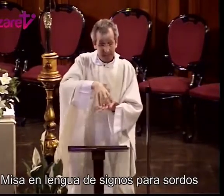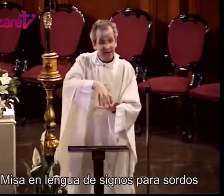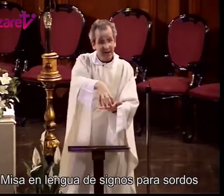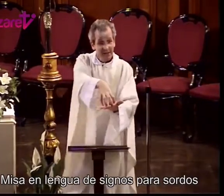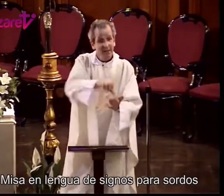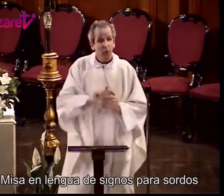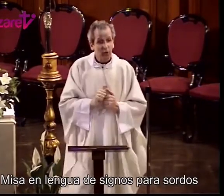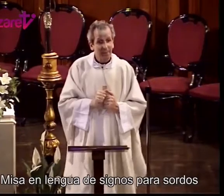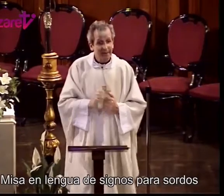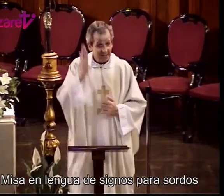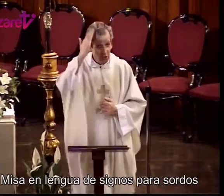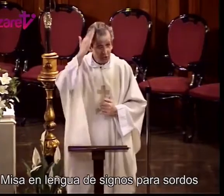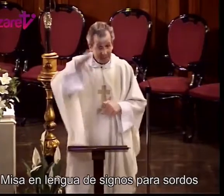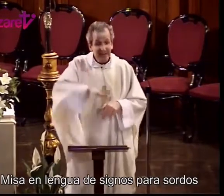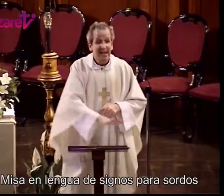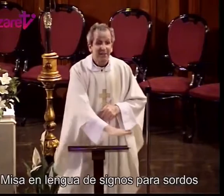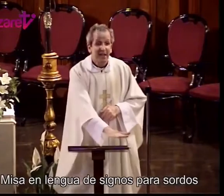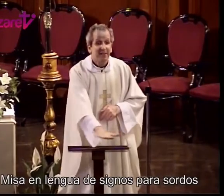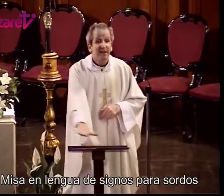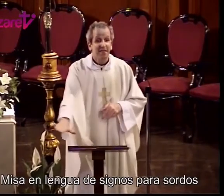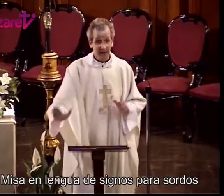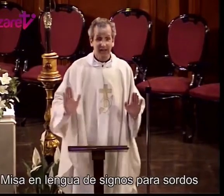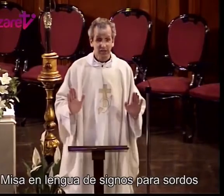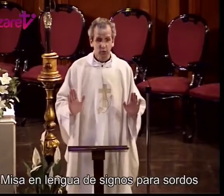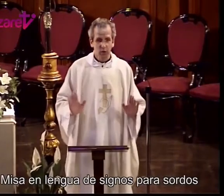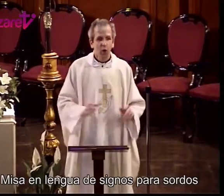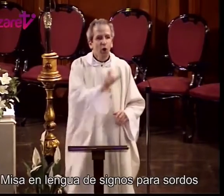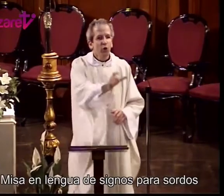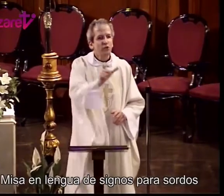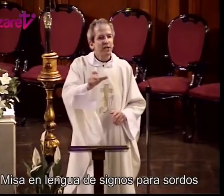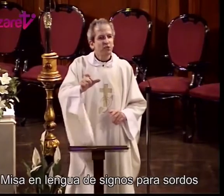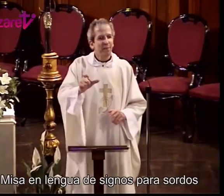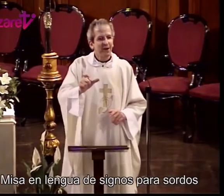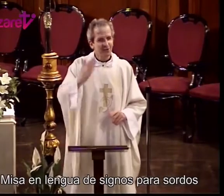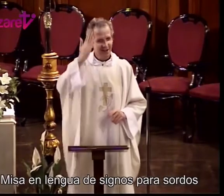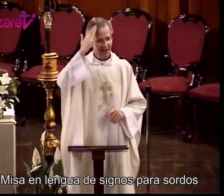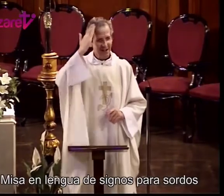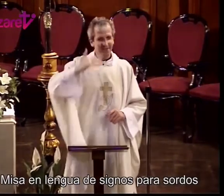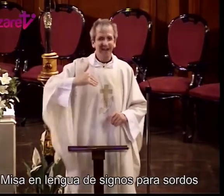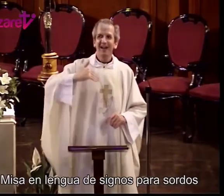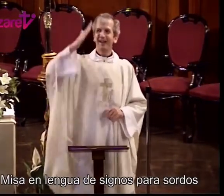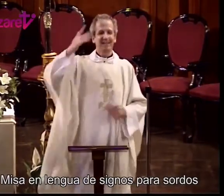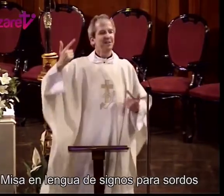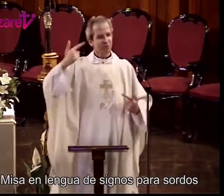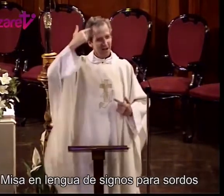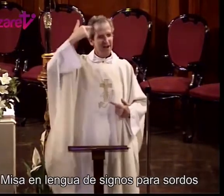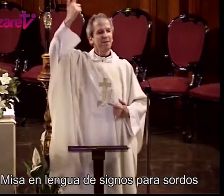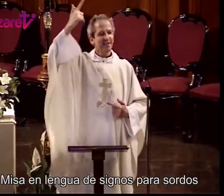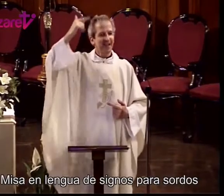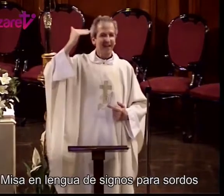caminan de 4 patas, los animales la cabeza la tienen cerca del suelo. Los seres humanos la cabeza la tenemos levantada en